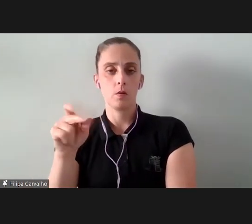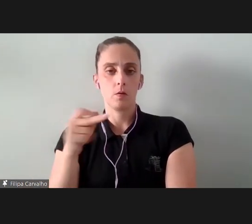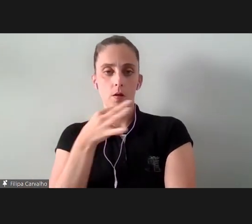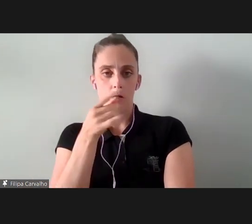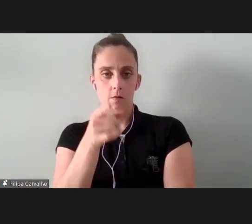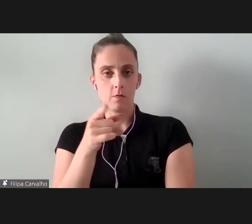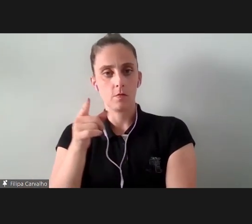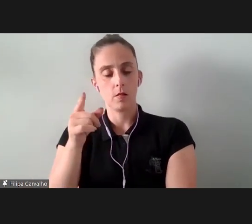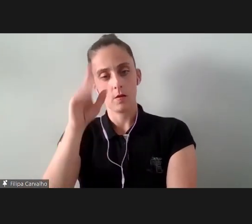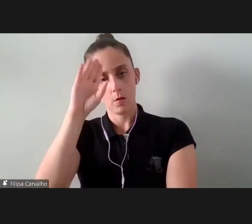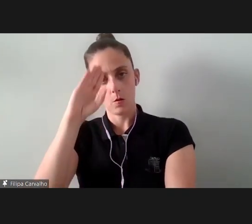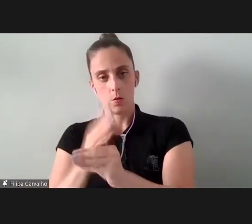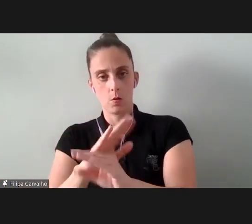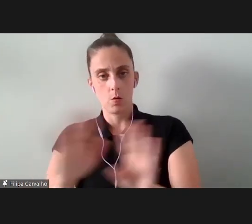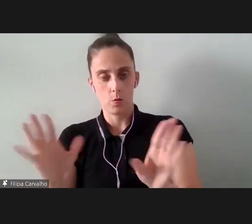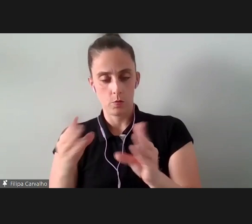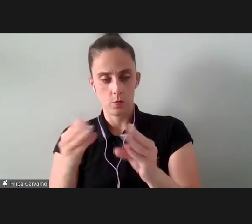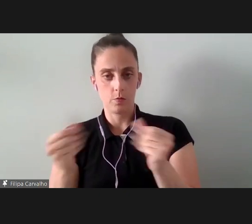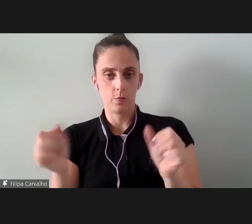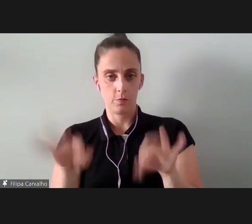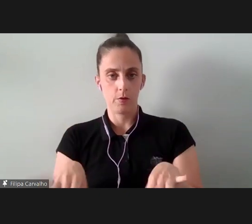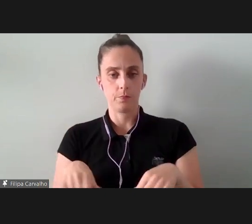fazer aqui esta parte final.